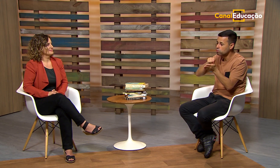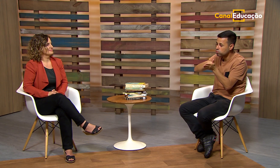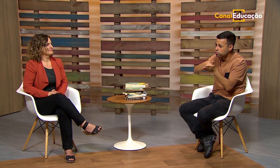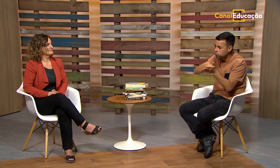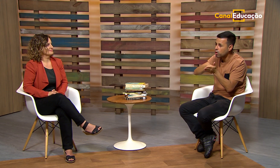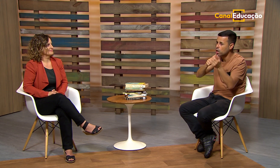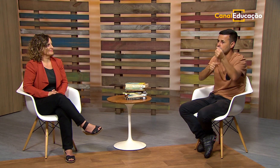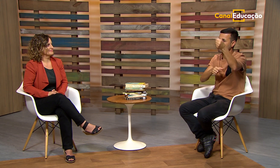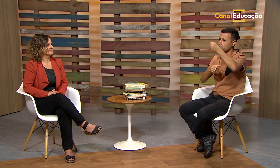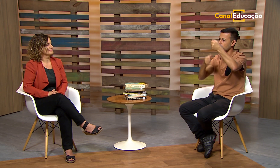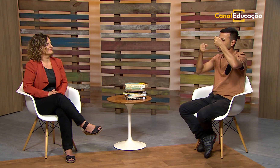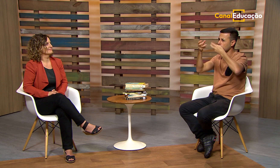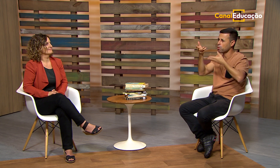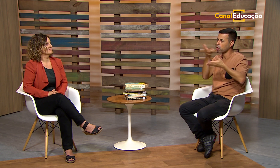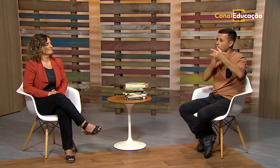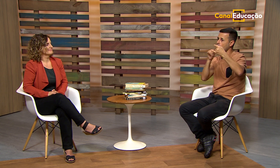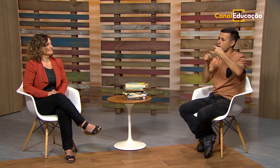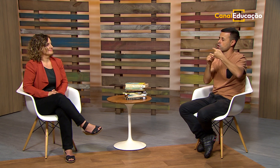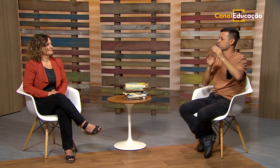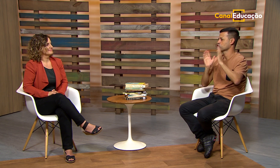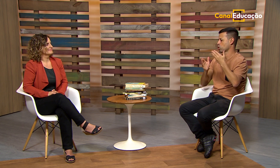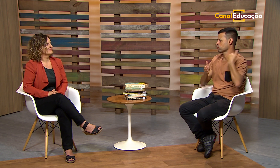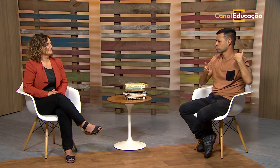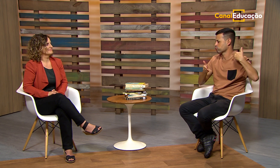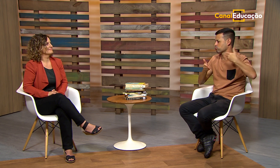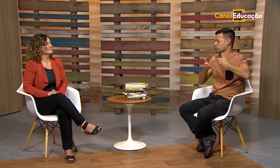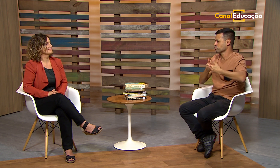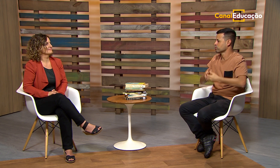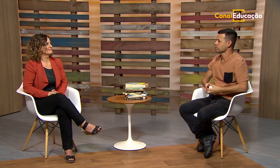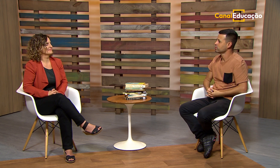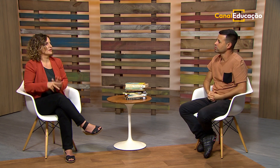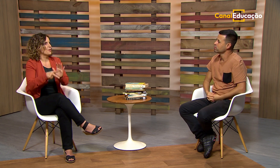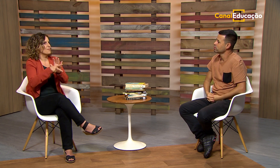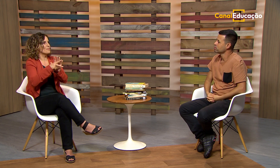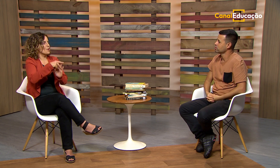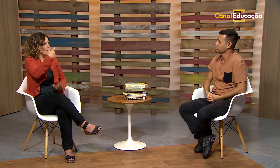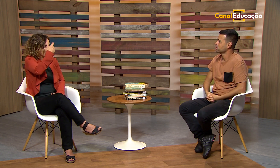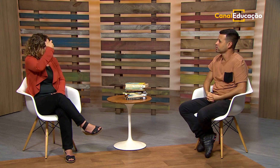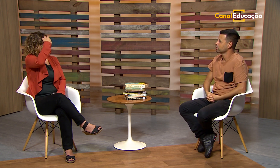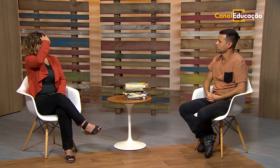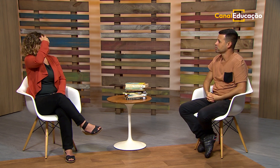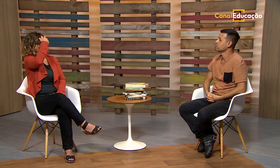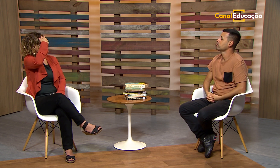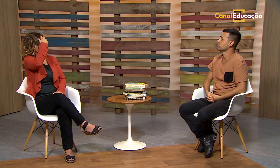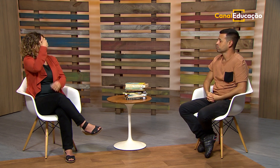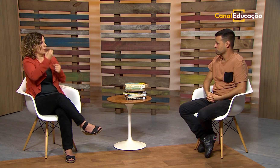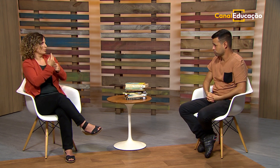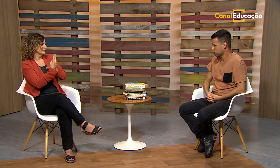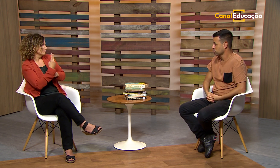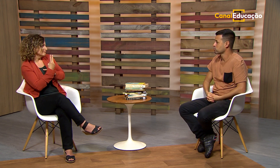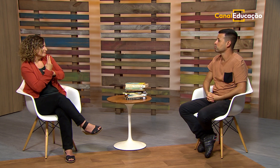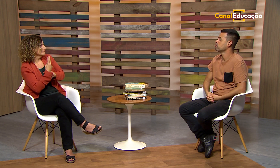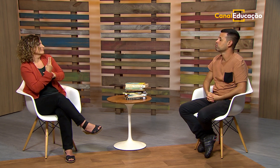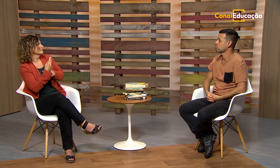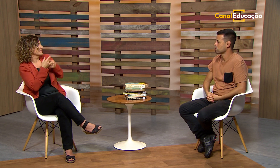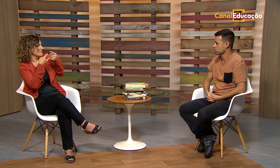lavar as mãos. Por isso a importância de termos um especialista. Certo. A temática dos protocolos contra a contágio